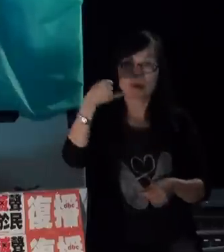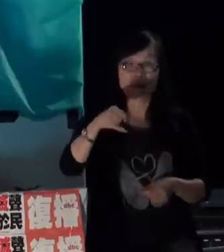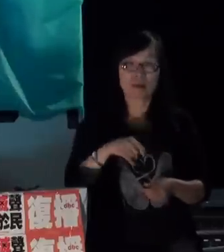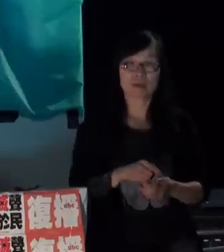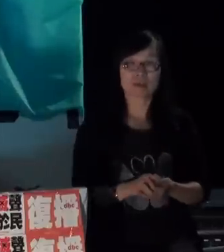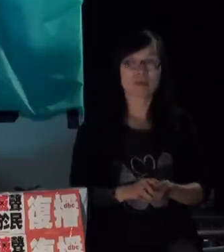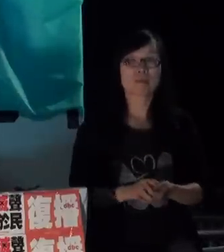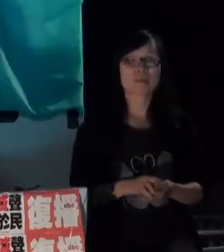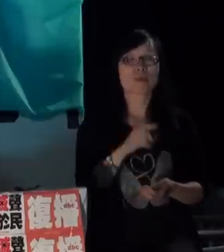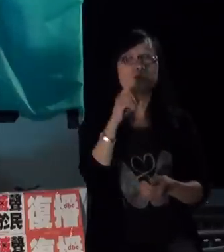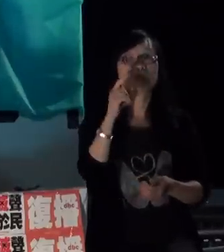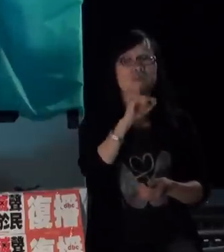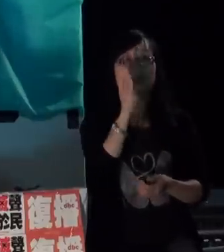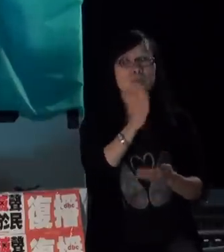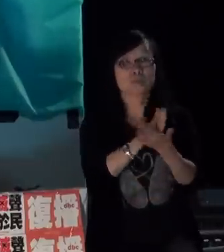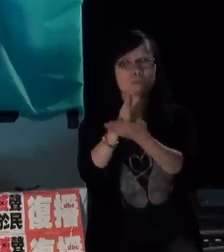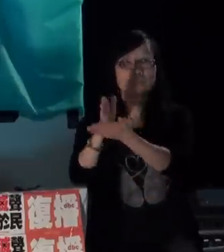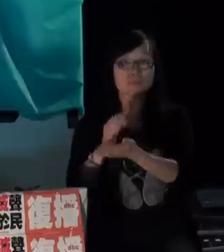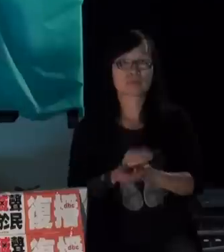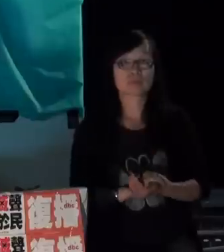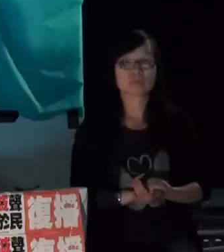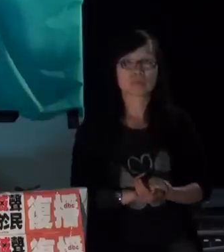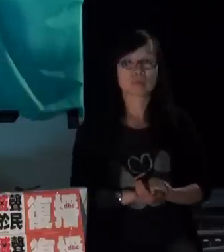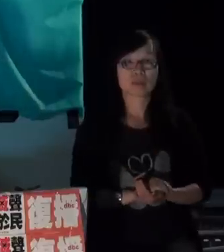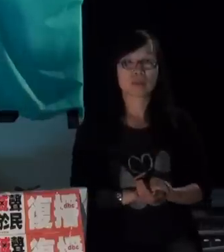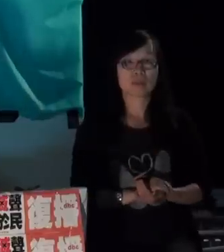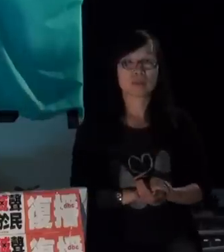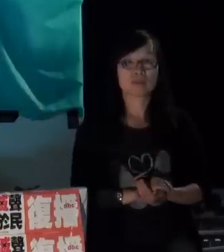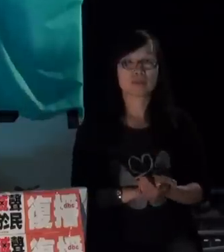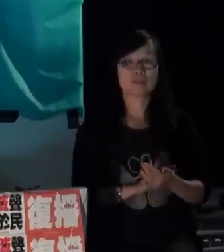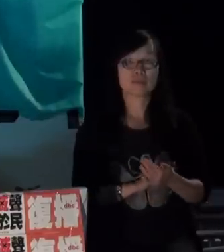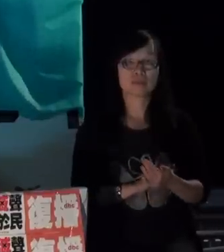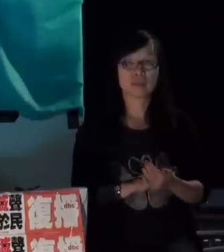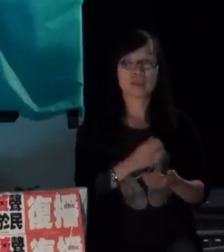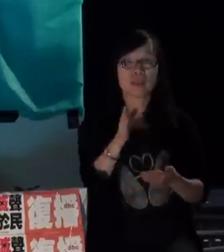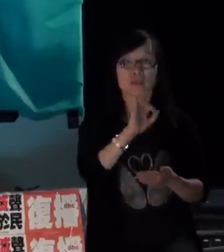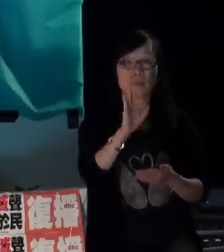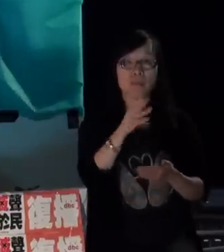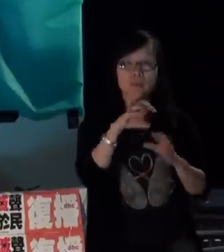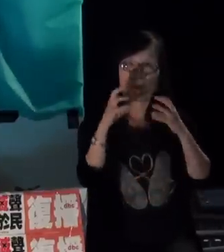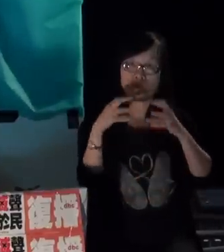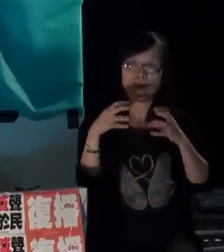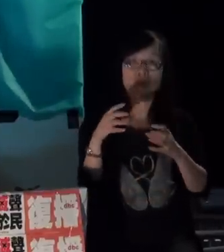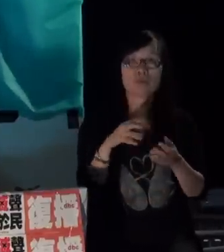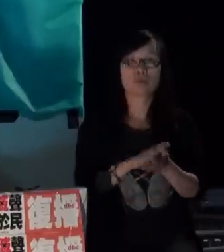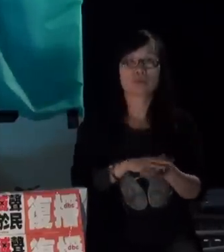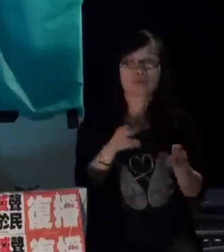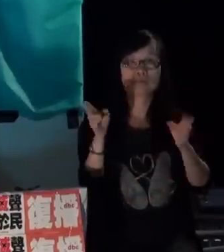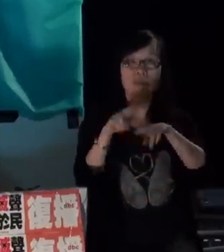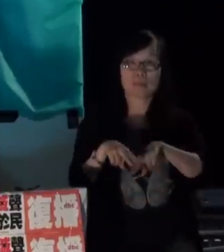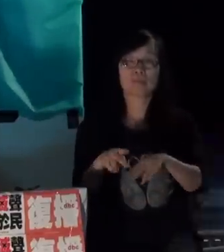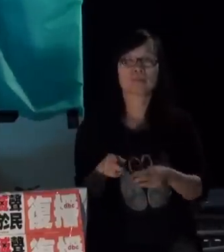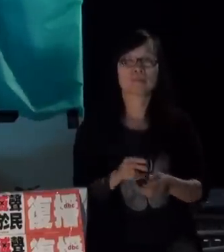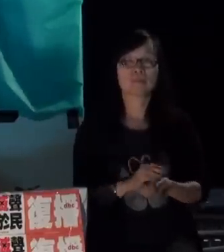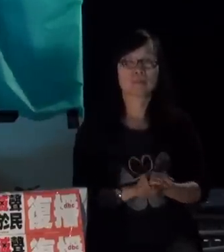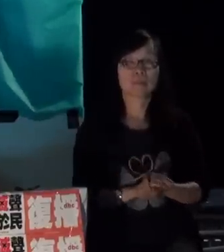啦，次次都唔同噶啦。 咁你五四十四局嘅話唔開唔誒？ 開會政府會冧噶嘛？ 係啦，會冧噶啦，阿哥。 係啊。 咁所以